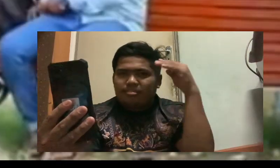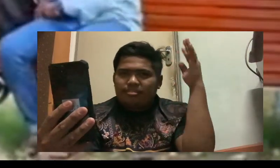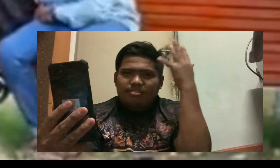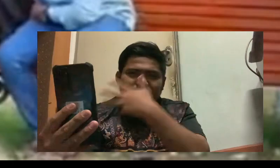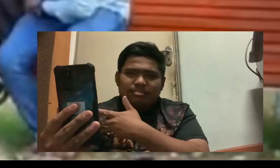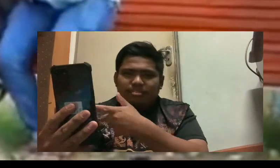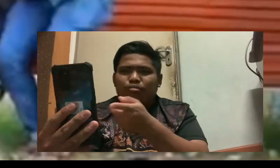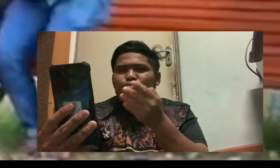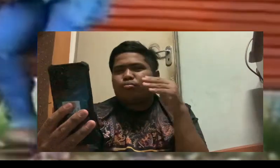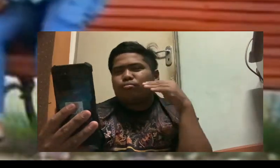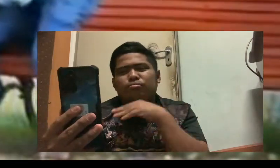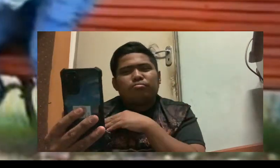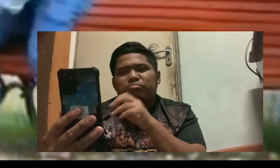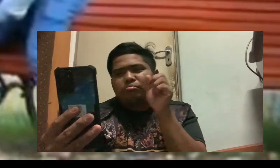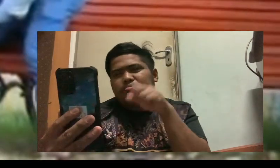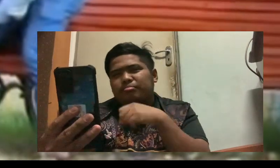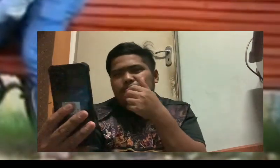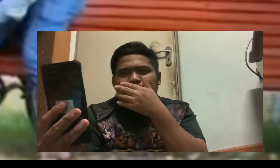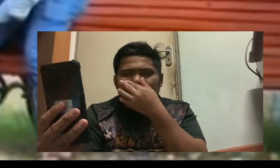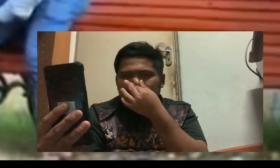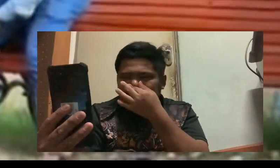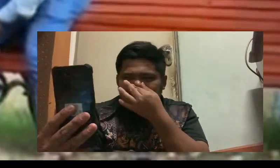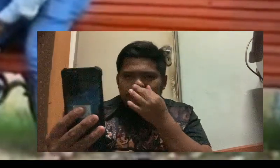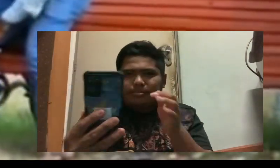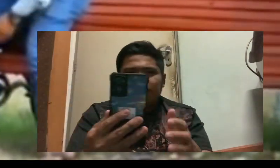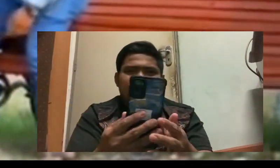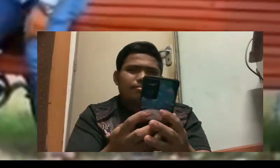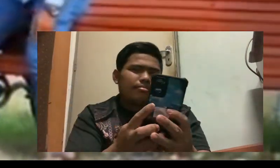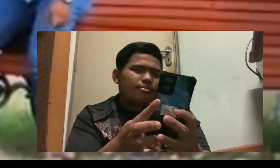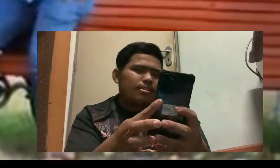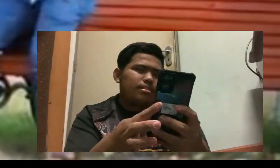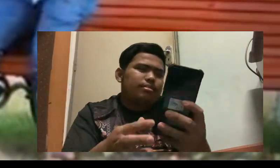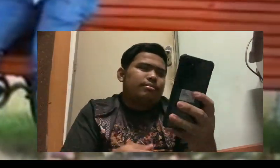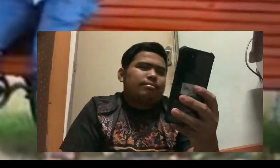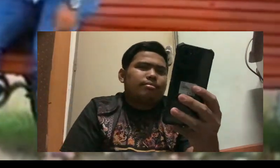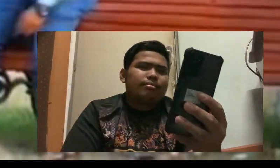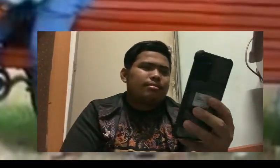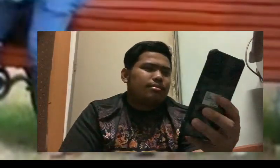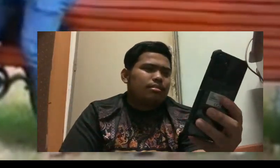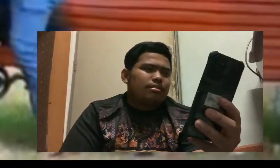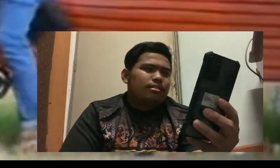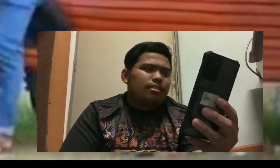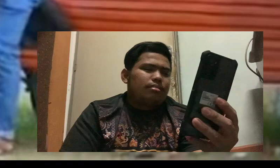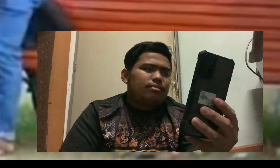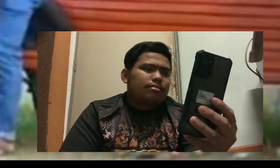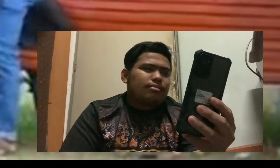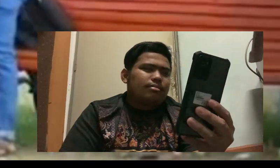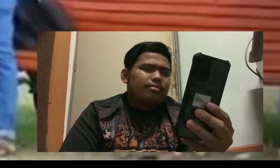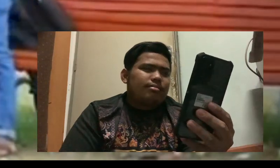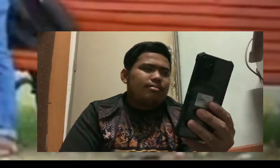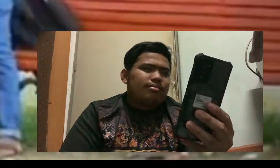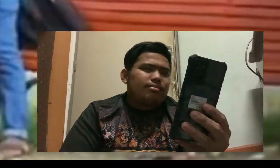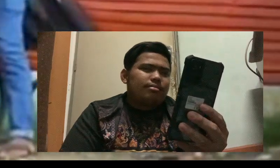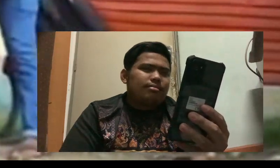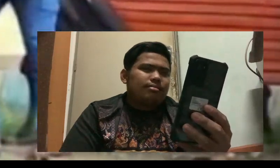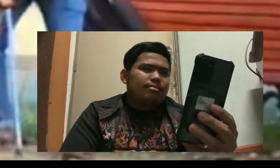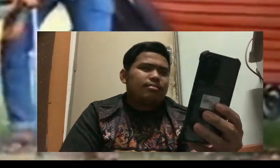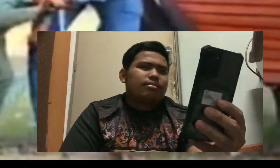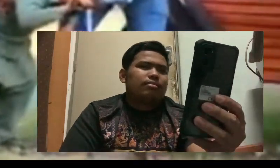बेटा वो मेरे को है ना वहाँ पे रक्षा खड़ा हुआ, उसके अंदर बिठा के आ जा मेरा बेटा। हाँ आराम से आराम से।